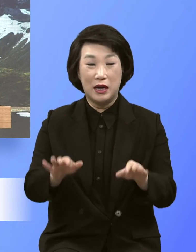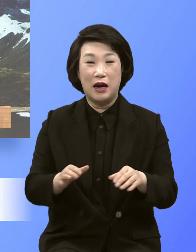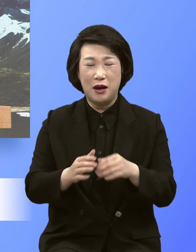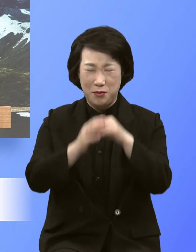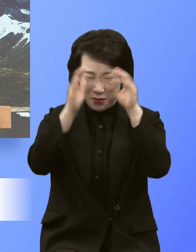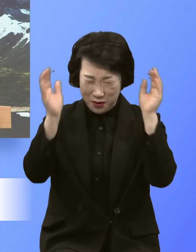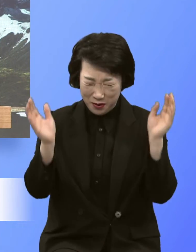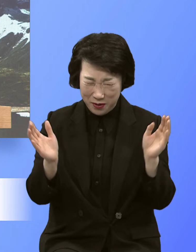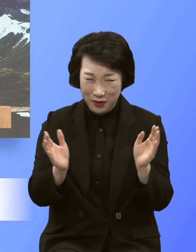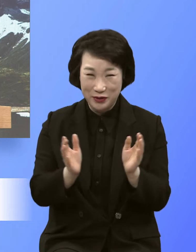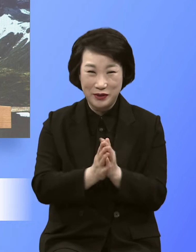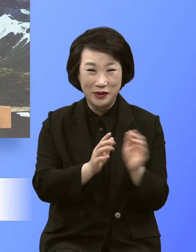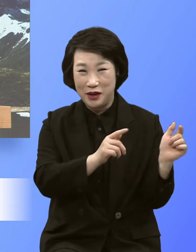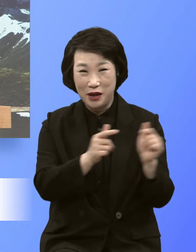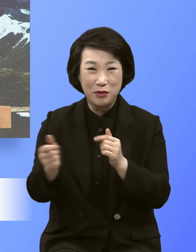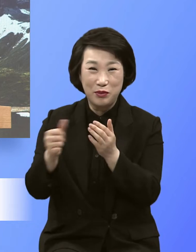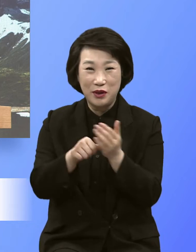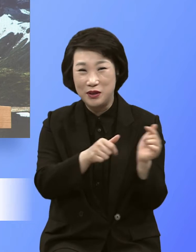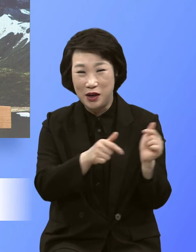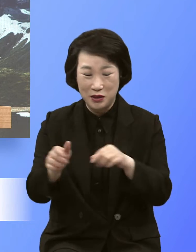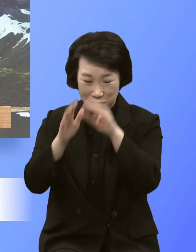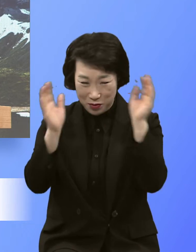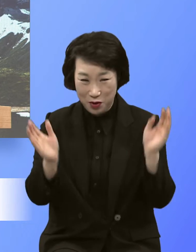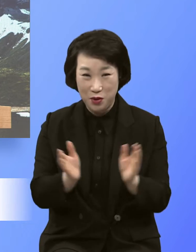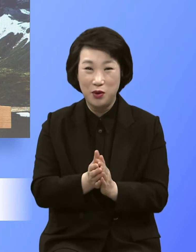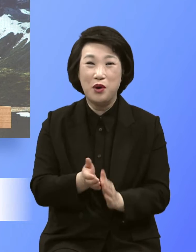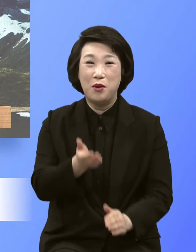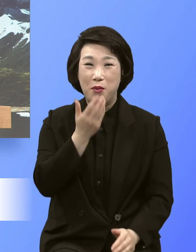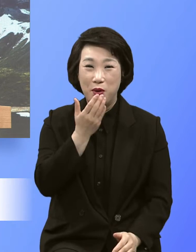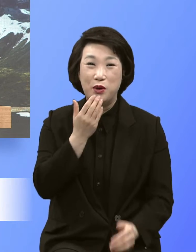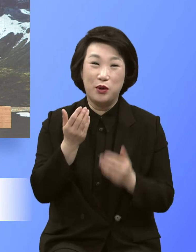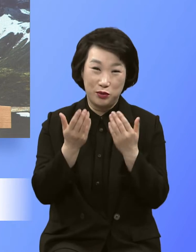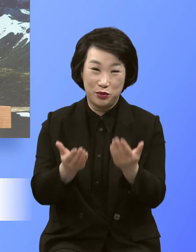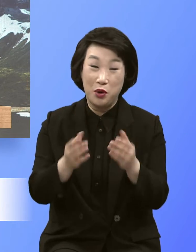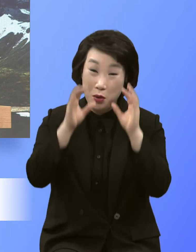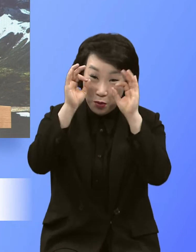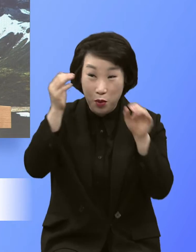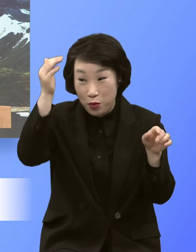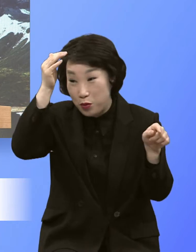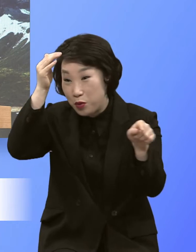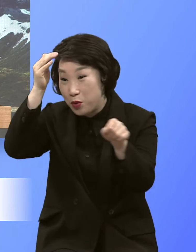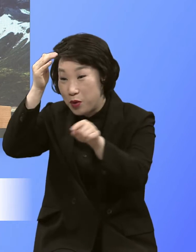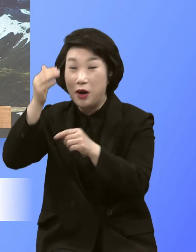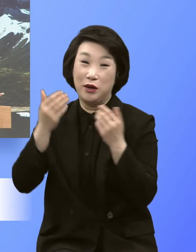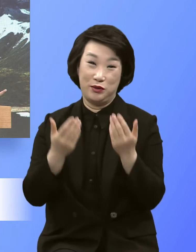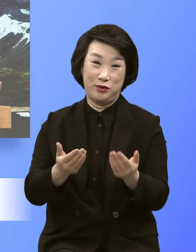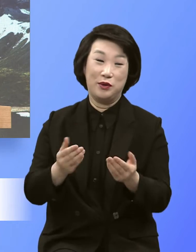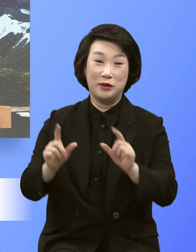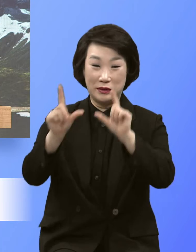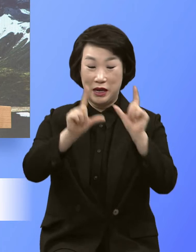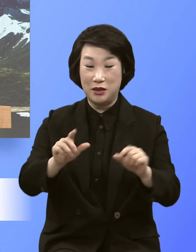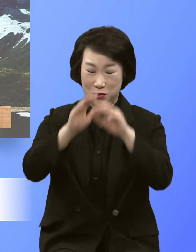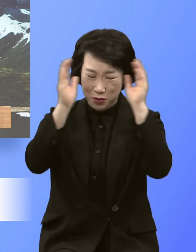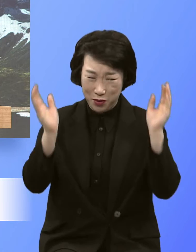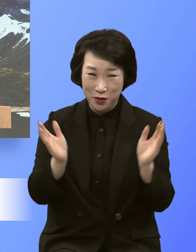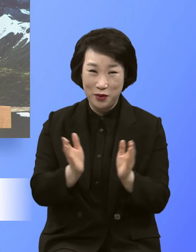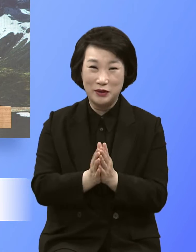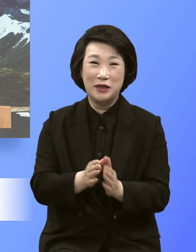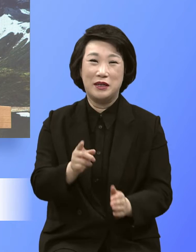산천초목이 모든 만물이 볼 것을 내주고 볼 것을 주고 살아갈 수 있는